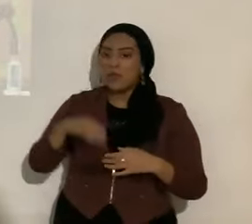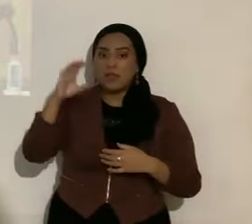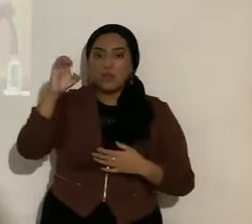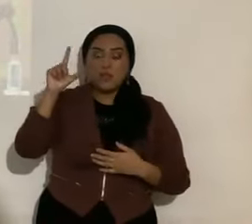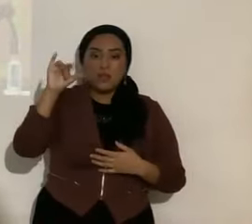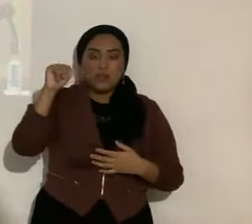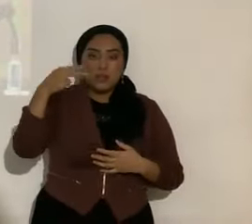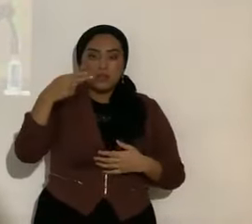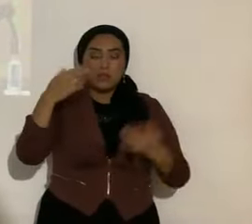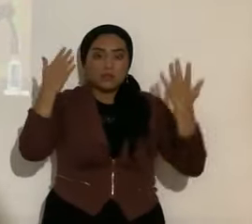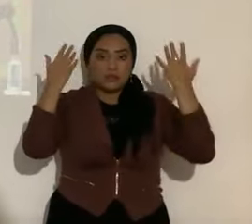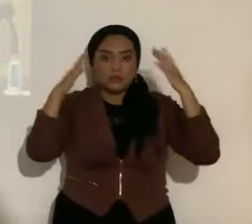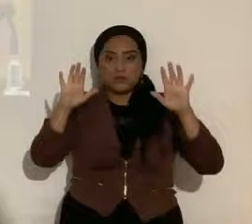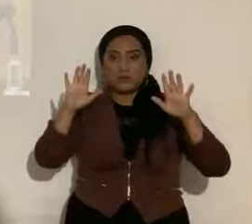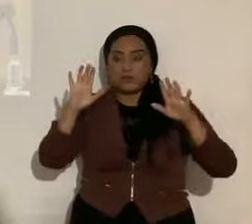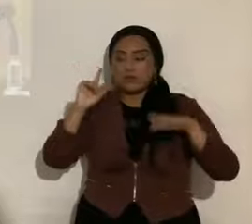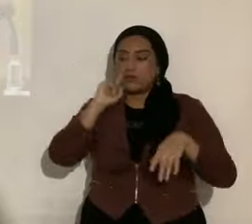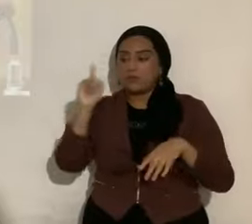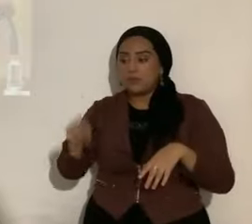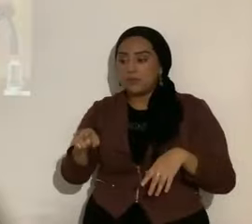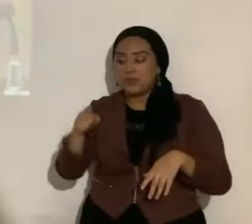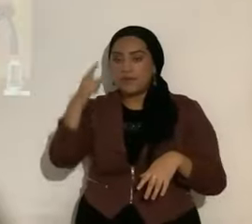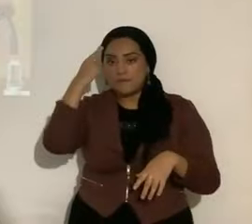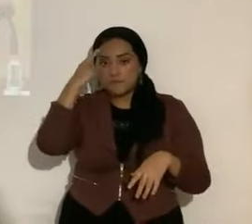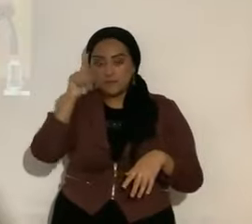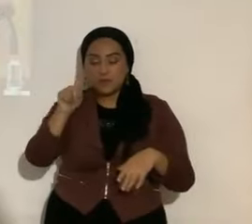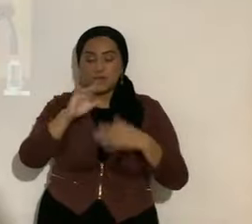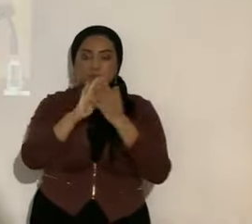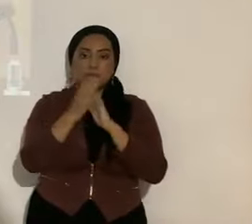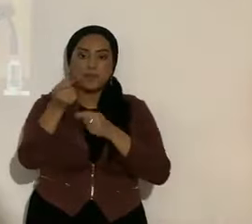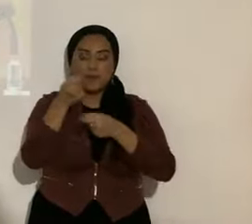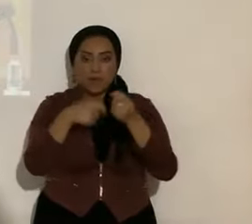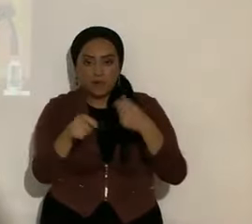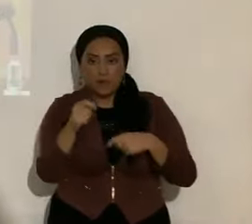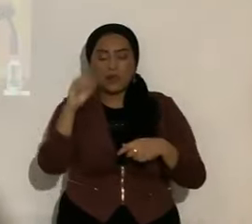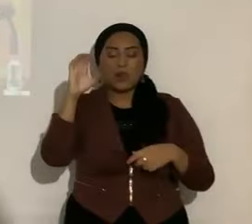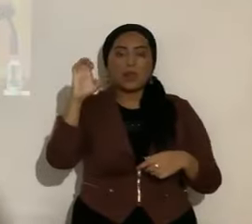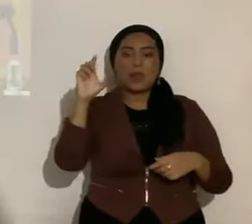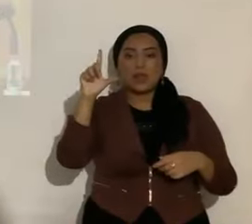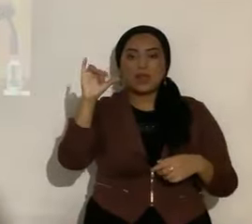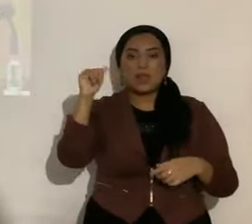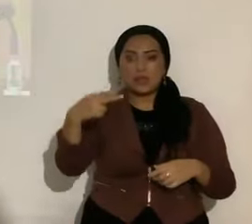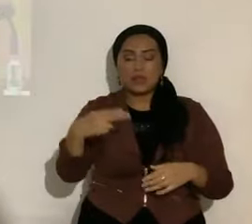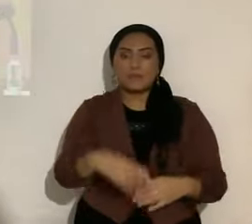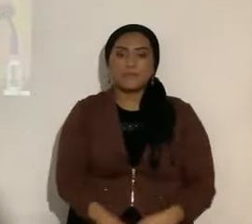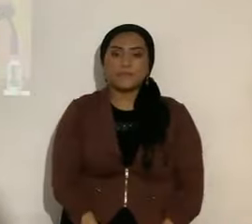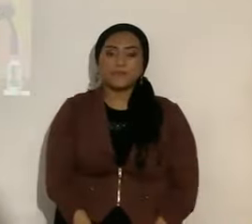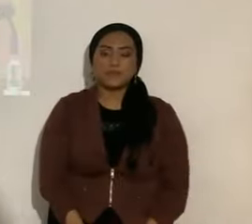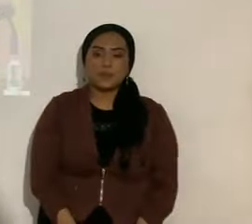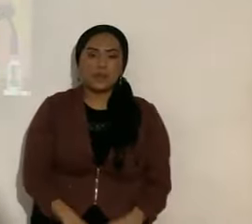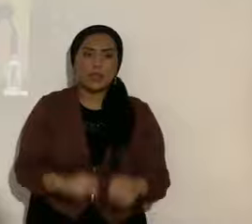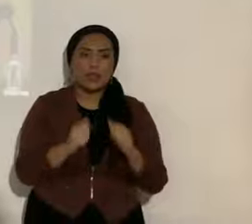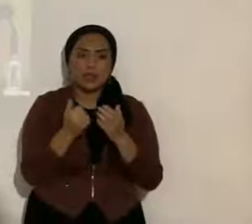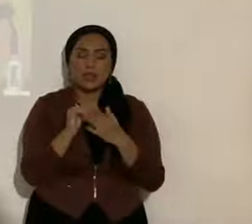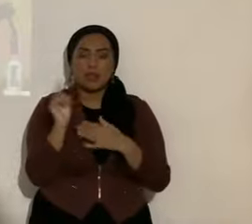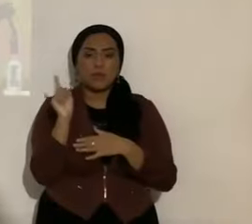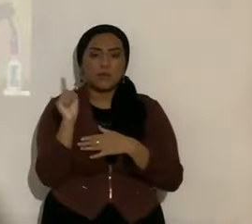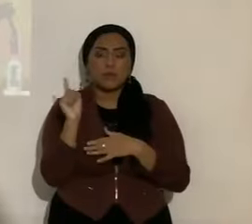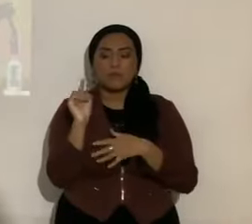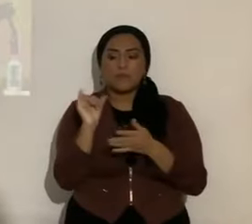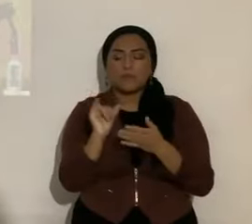Eliseo ya había sido designado para ser el sucesor de Elías. ¿Cómo es esto? ¿Dónde